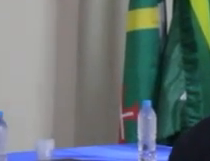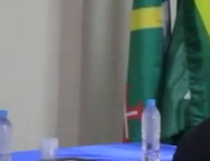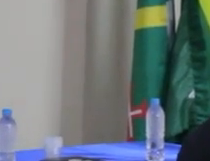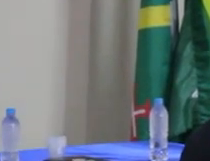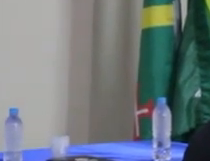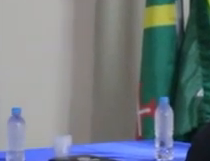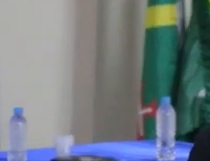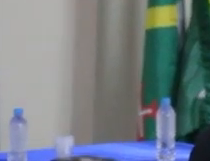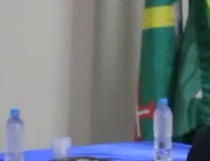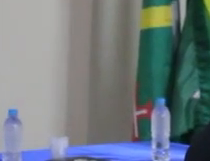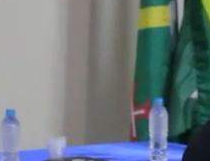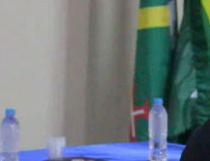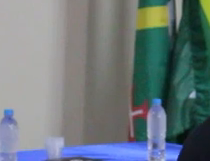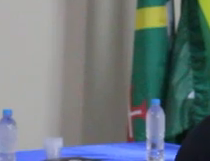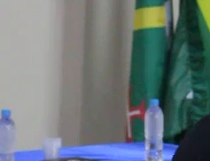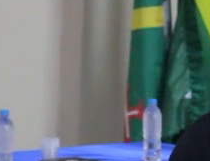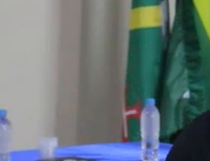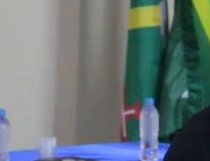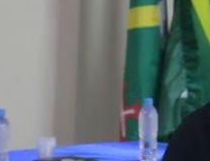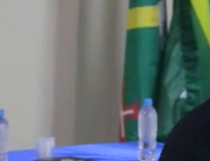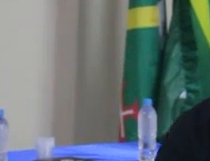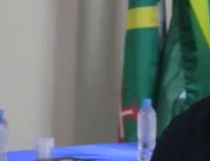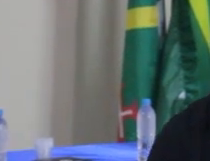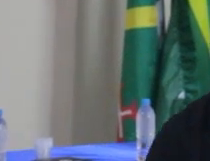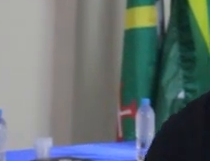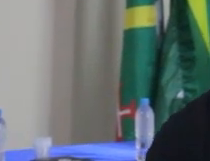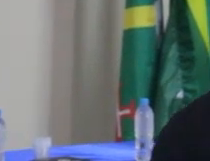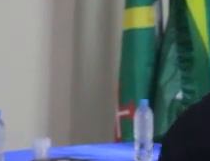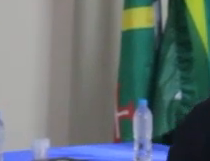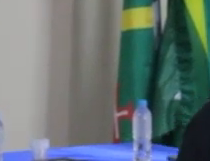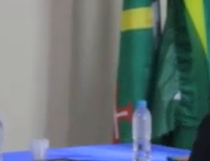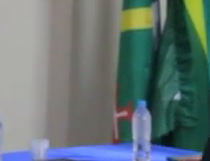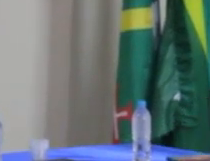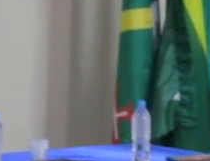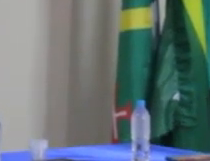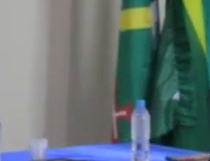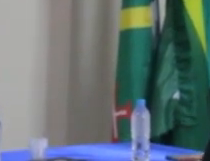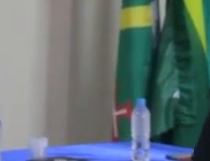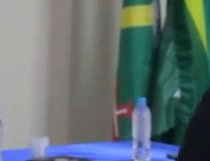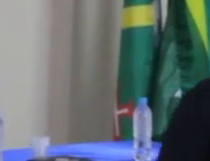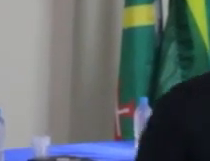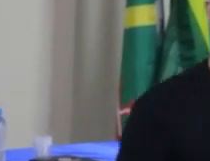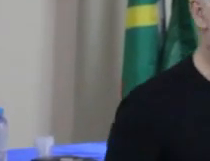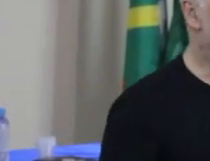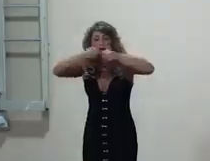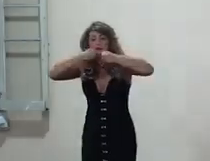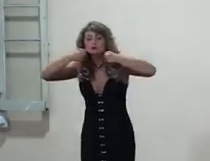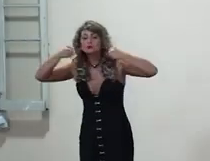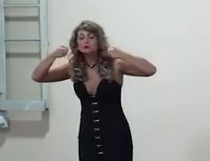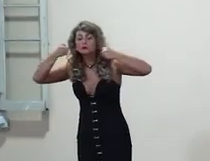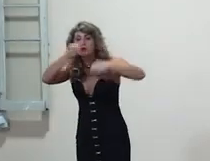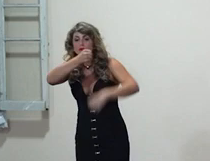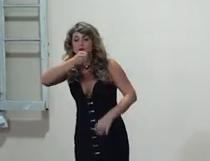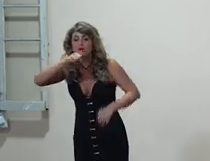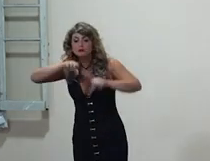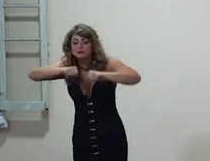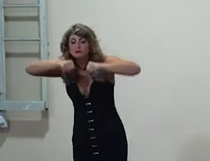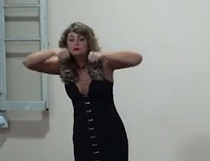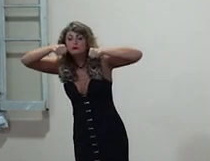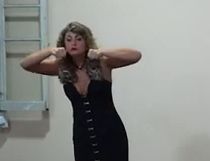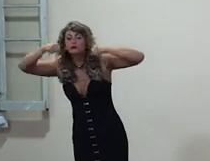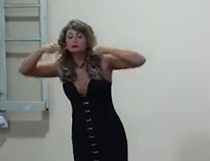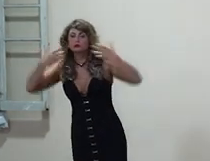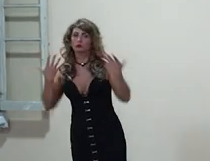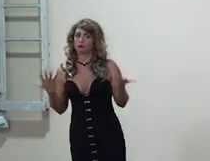não deixavam. E por quê? Alguma coisa deliberada, eu acho que a gente tem que descobrir, né? Eu acho que merece